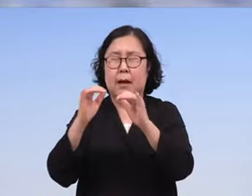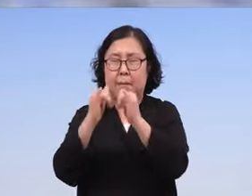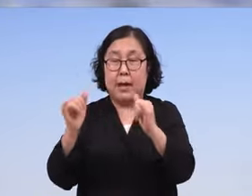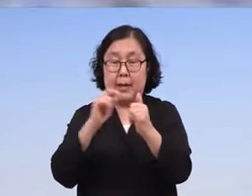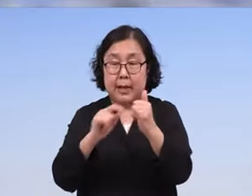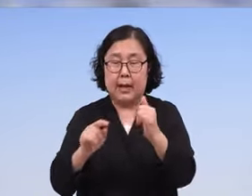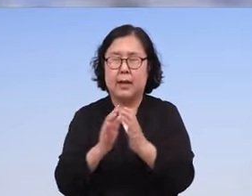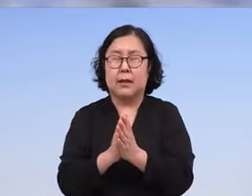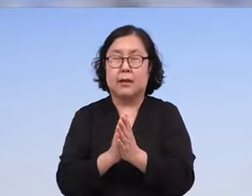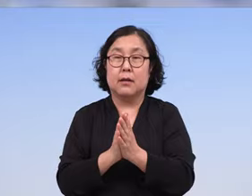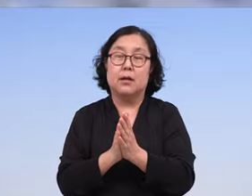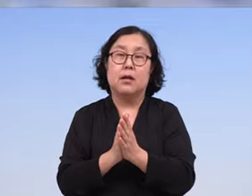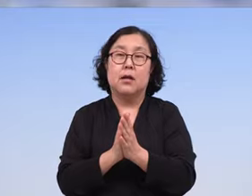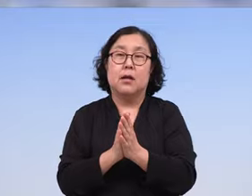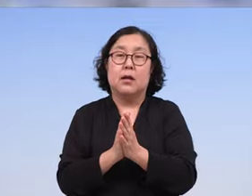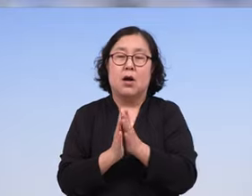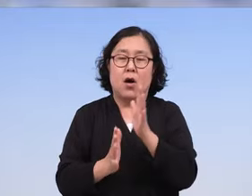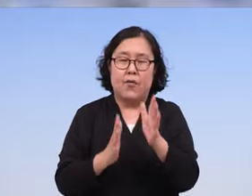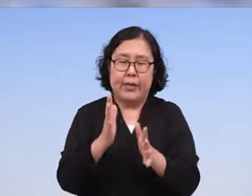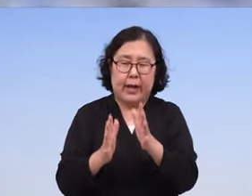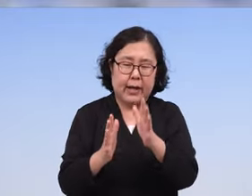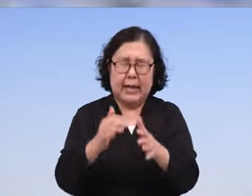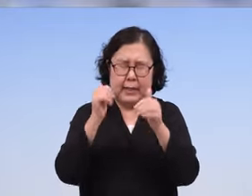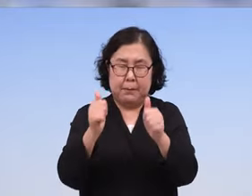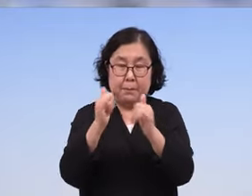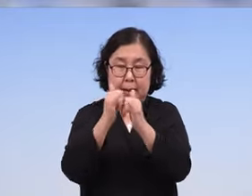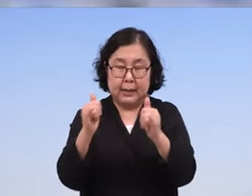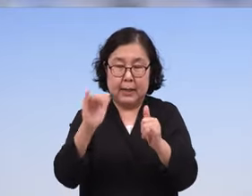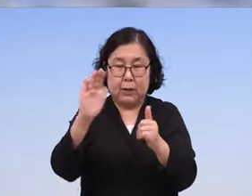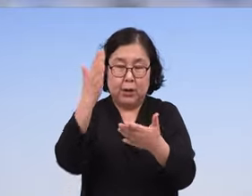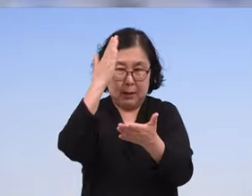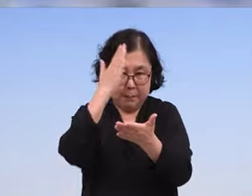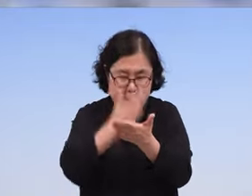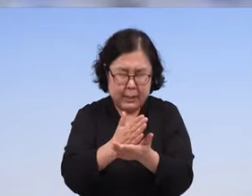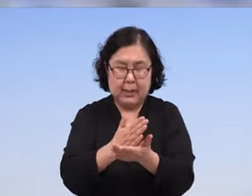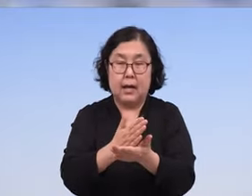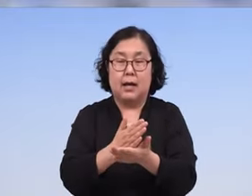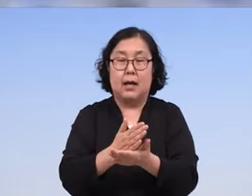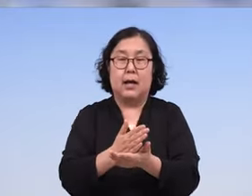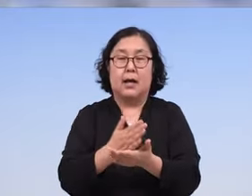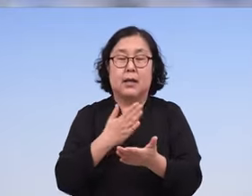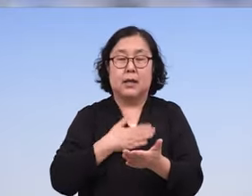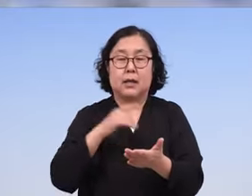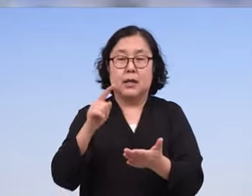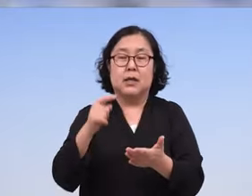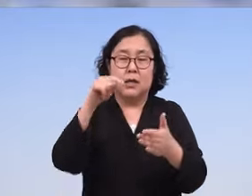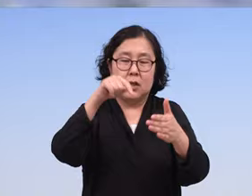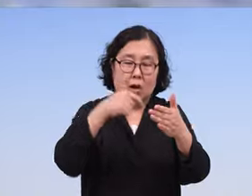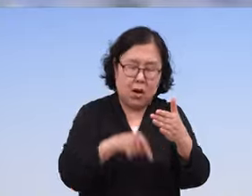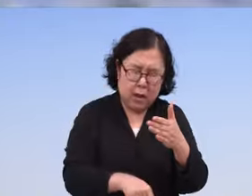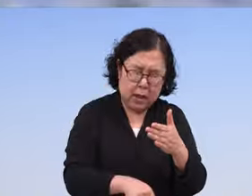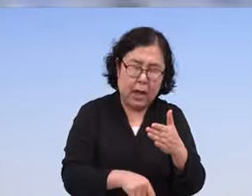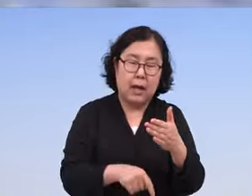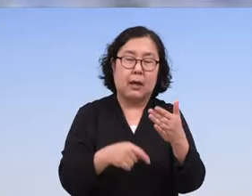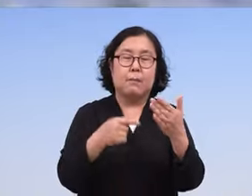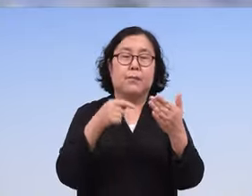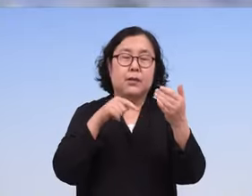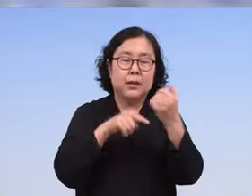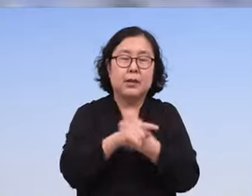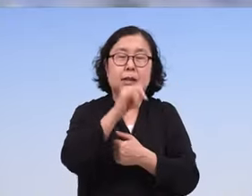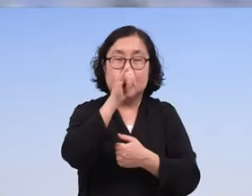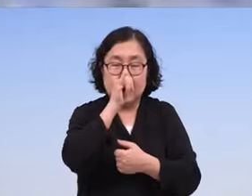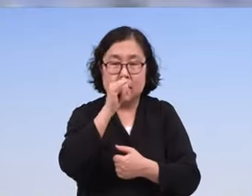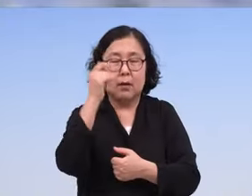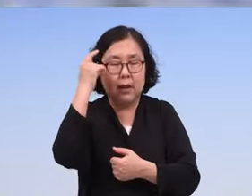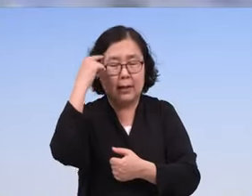되지 말자. 내 생각에 이게 이 사람 틀렸다 싶어도 그건 내가 겉만 보고 하는 것이다. 그렇게 깊은 뜻이 있을지